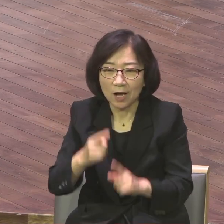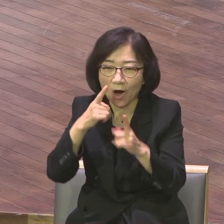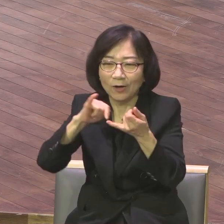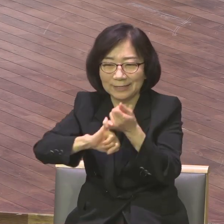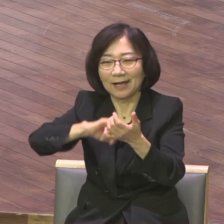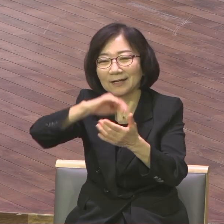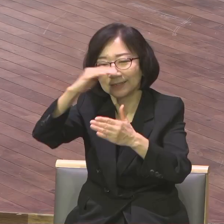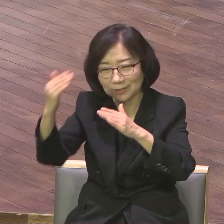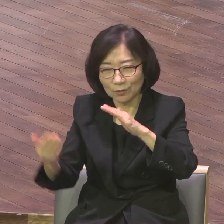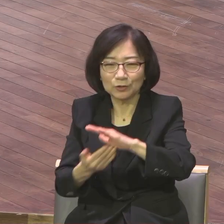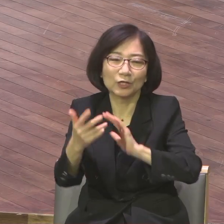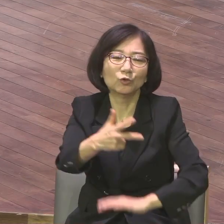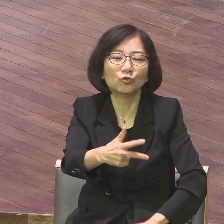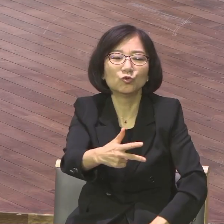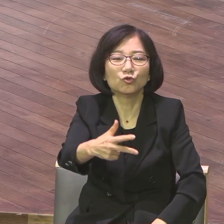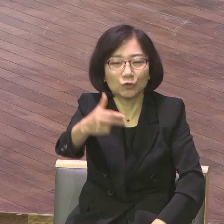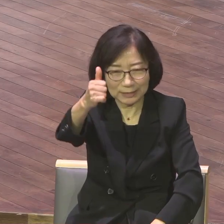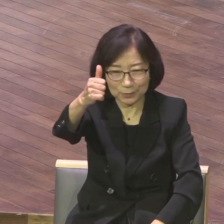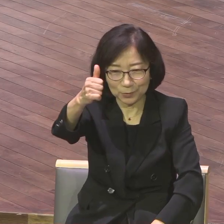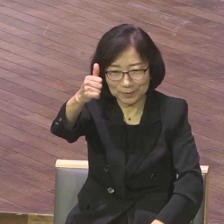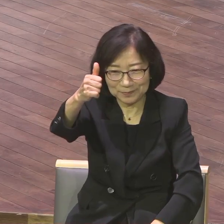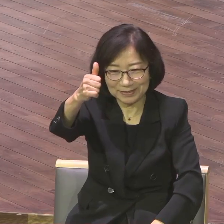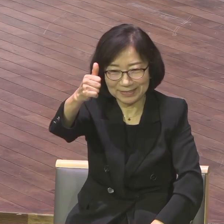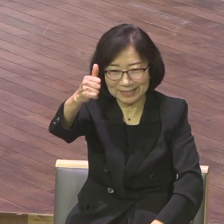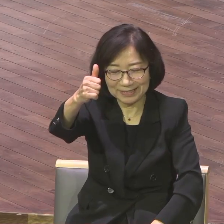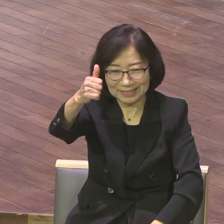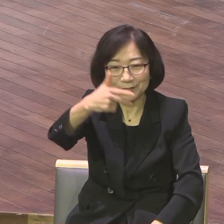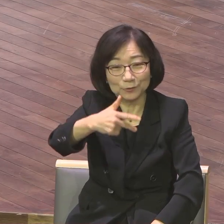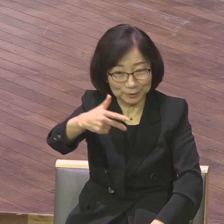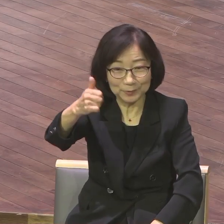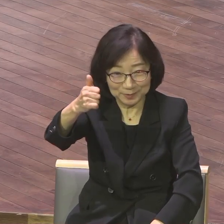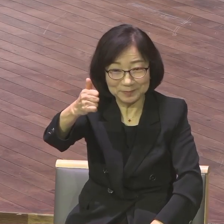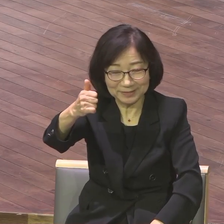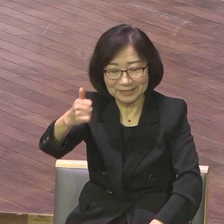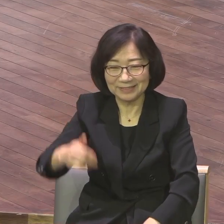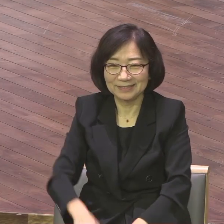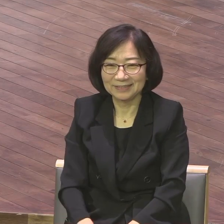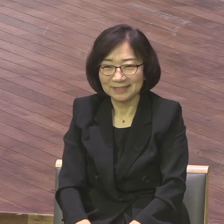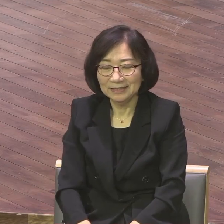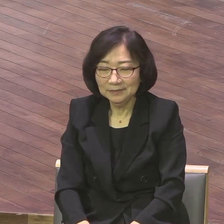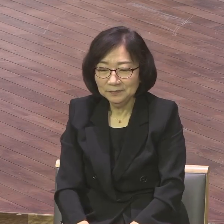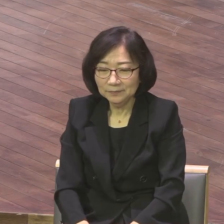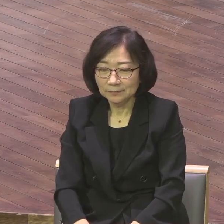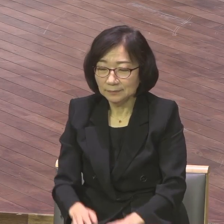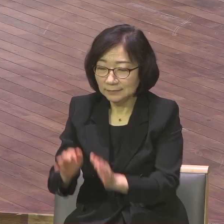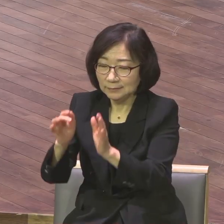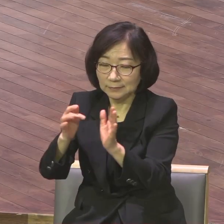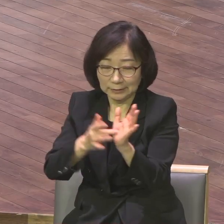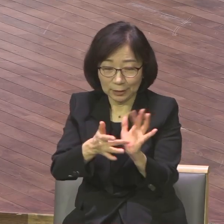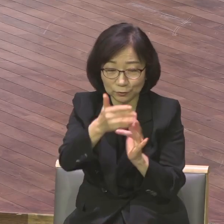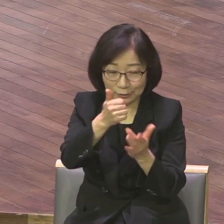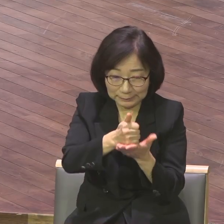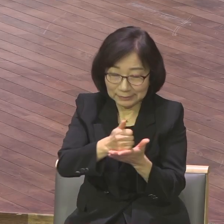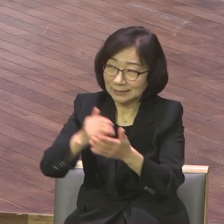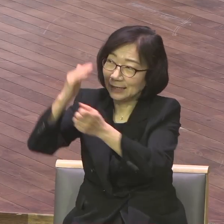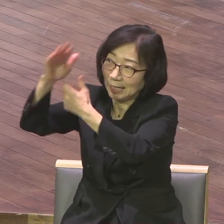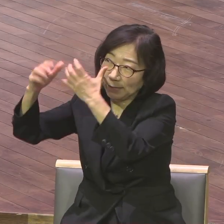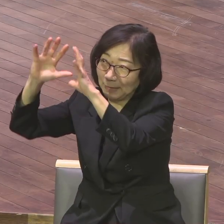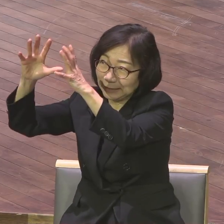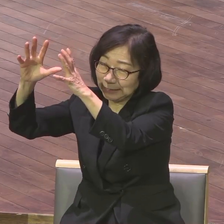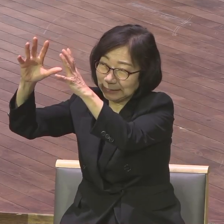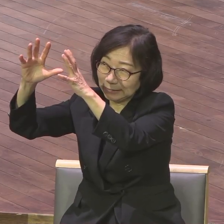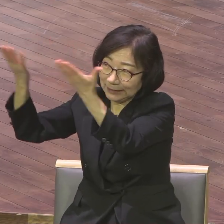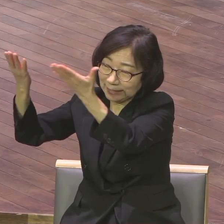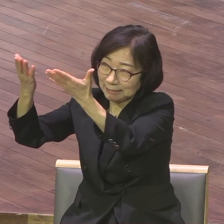아멘. 하나님께서 이 땅에 생명의 전파자로 오신 것처럼 우리도 이제는 구원받은